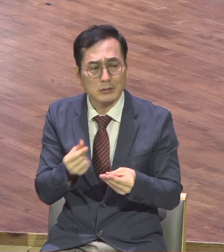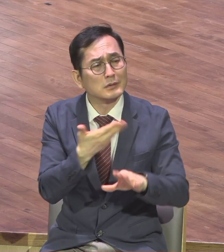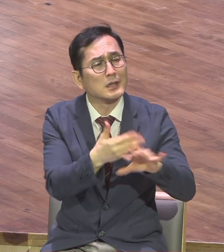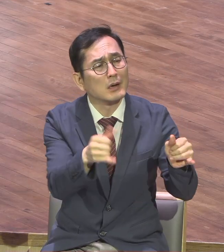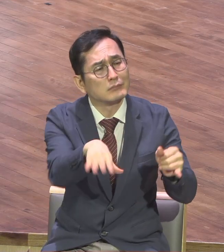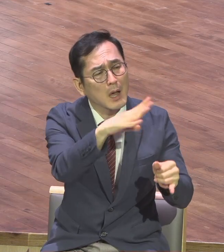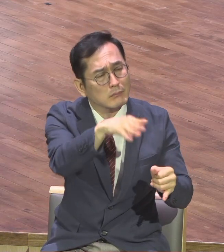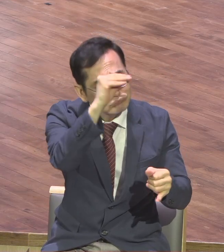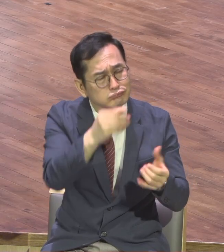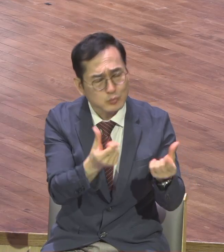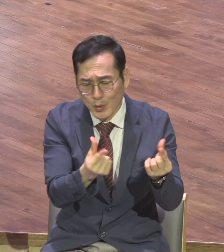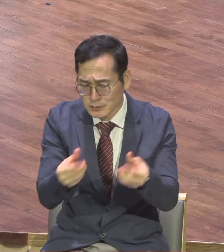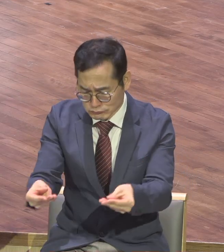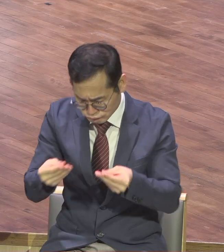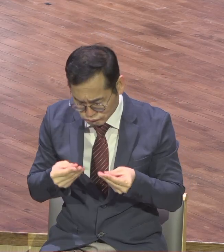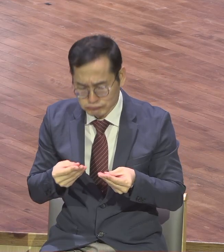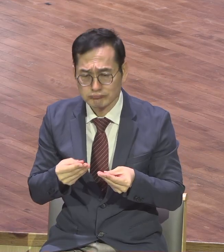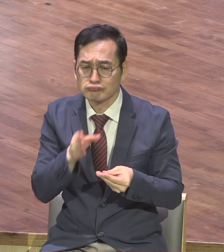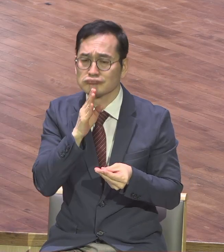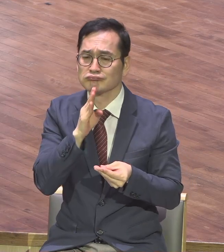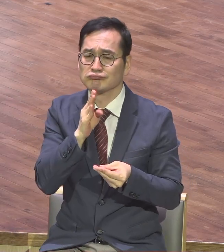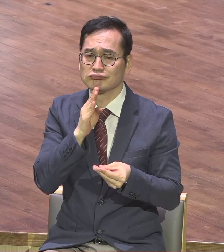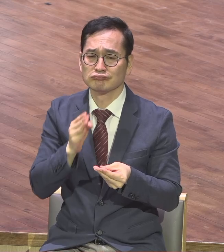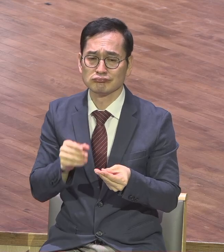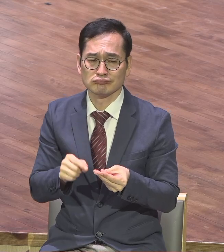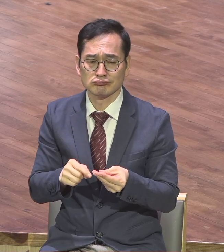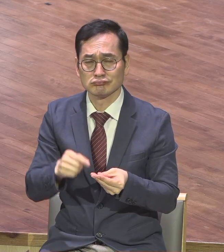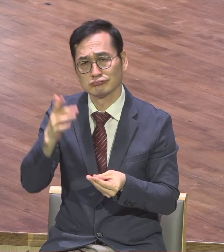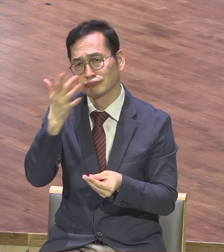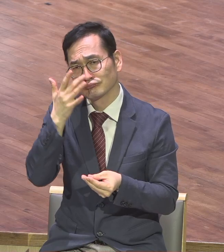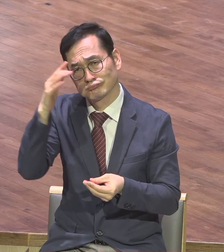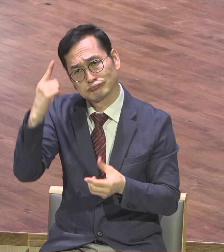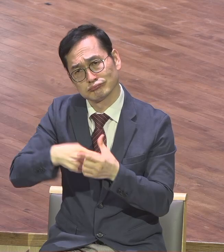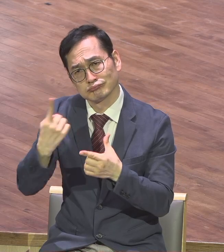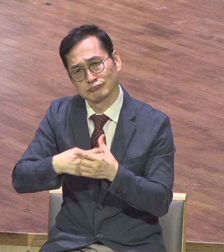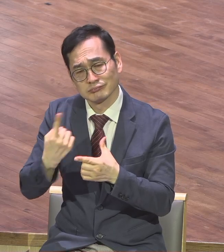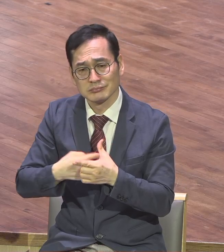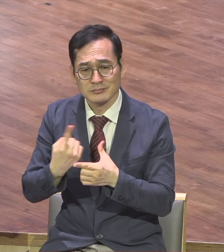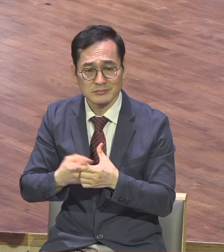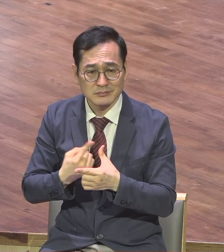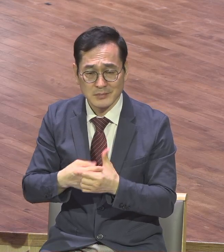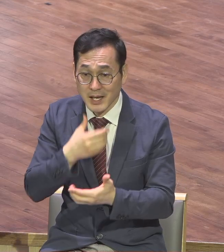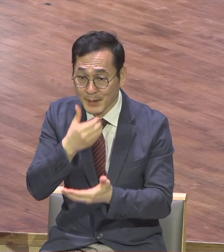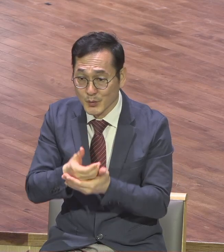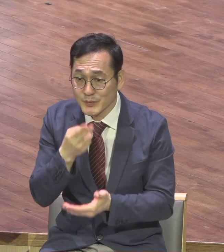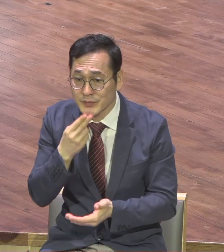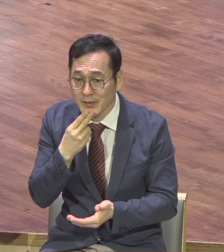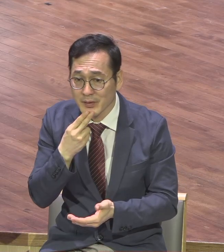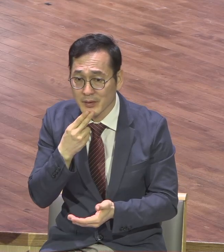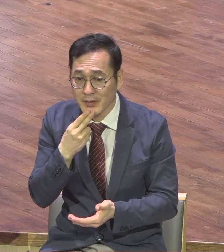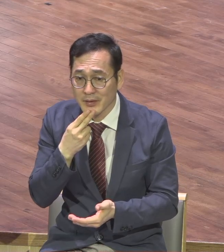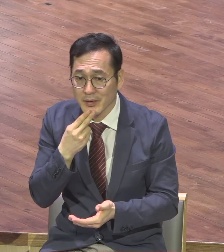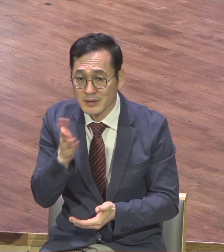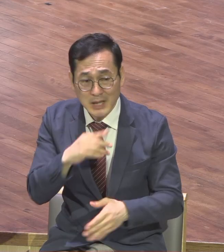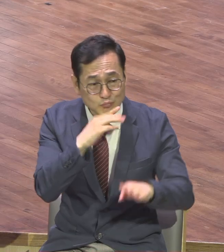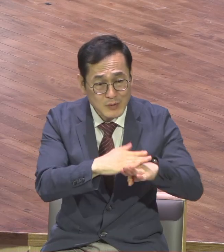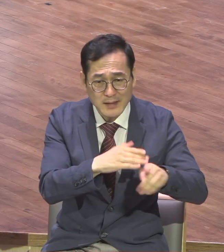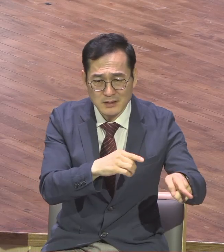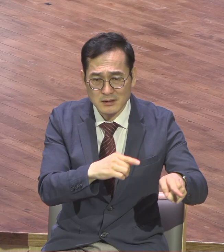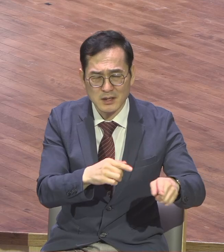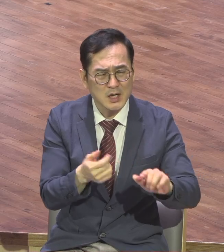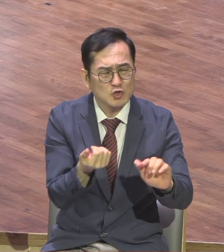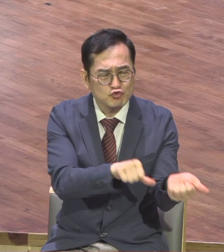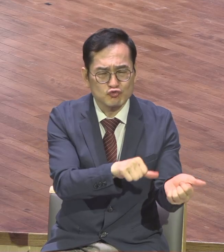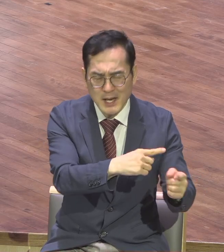성인이 되면 주민등록증 받는 게 그 당연한 것이 그게 뭐 감격할 일입니까? 그러나